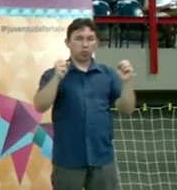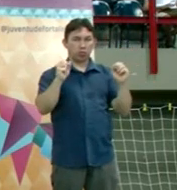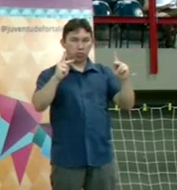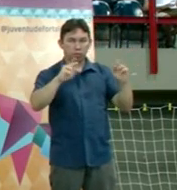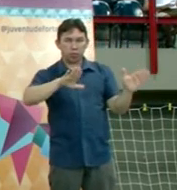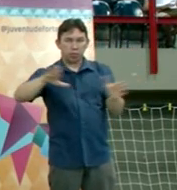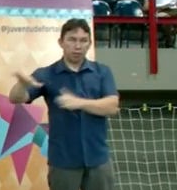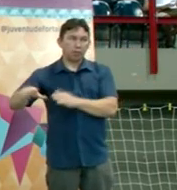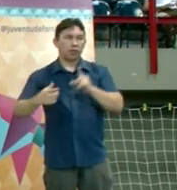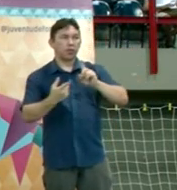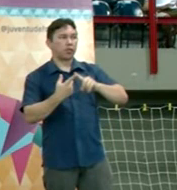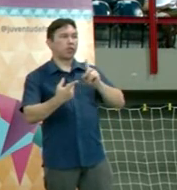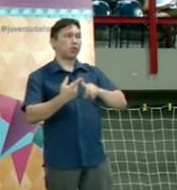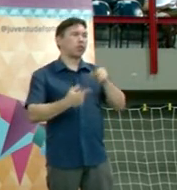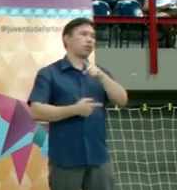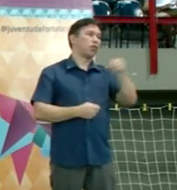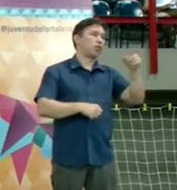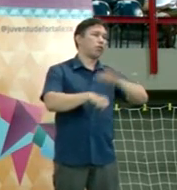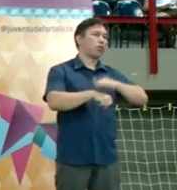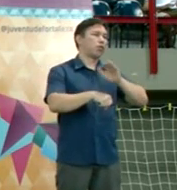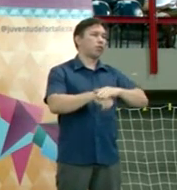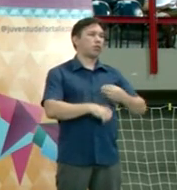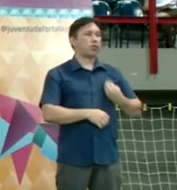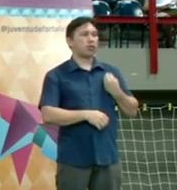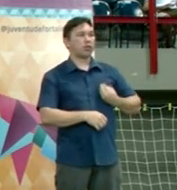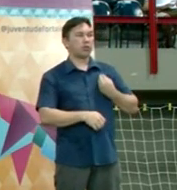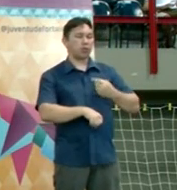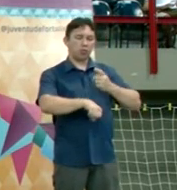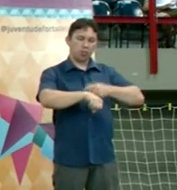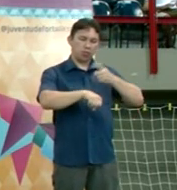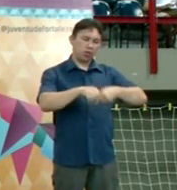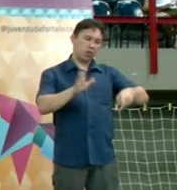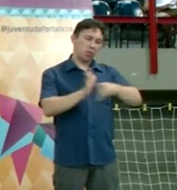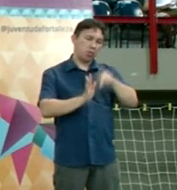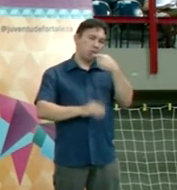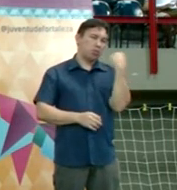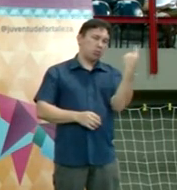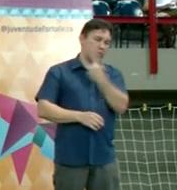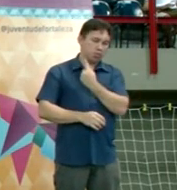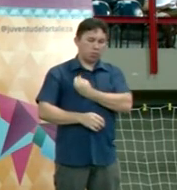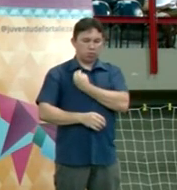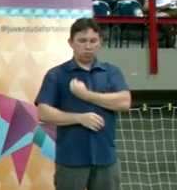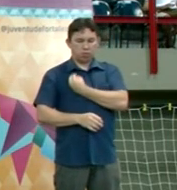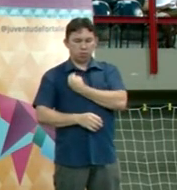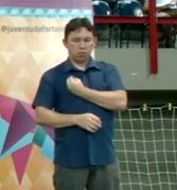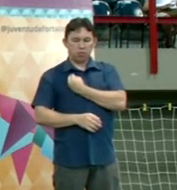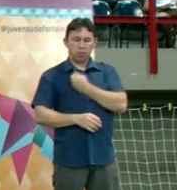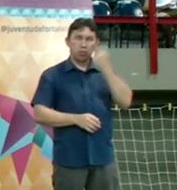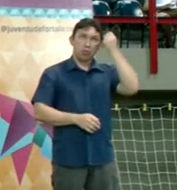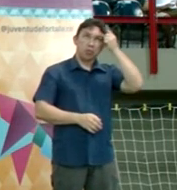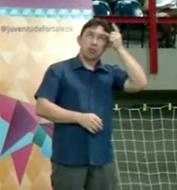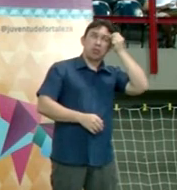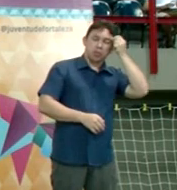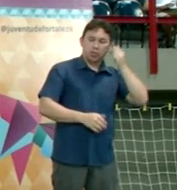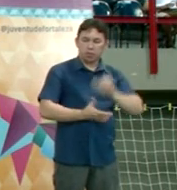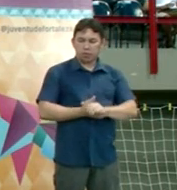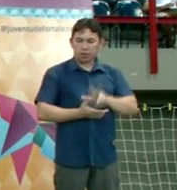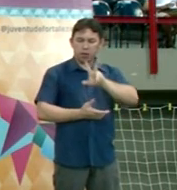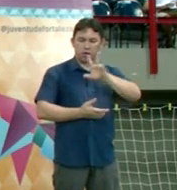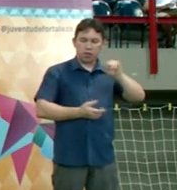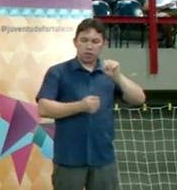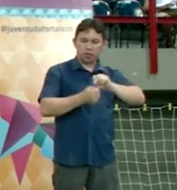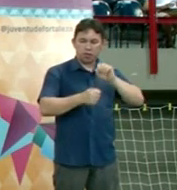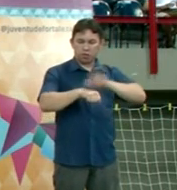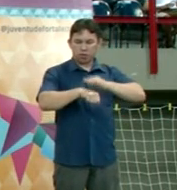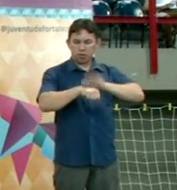Para a gente ser o mais efetivo possível na aula e aproveitar o tempo que a gente tem, então eu bolei uma ideia. A gente vai